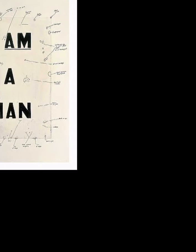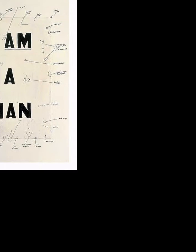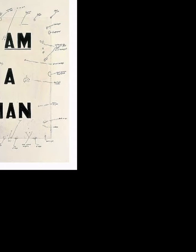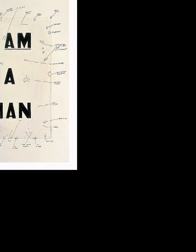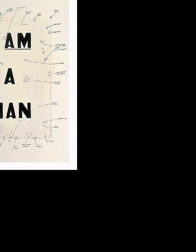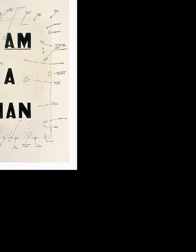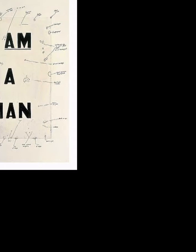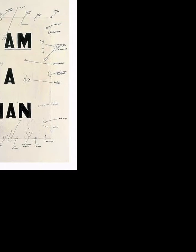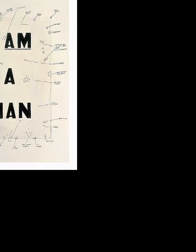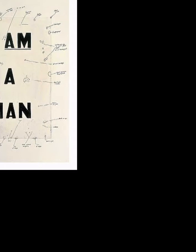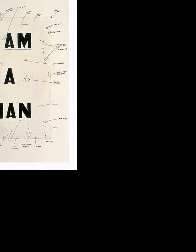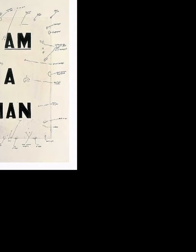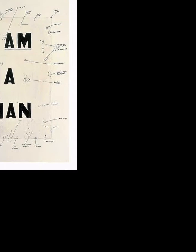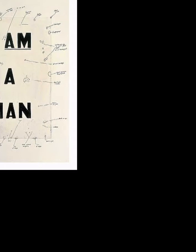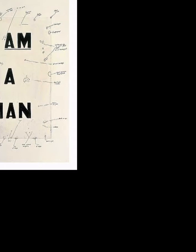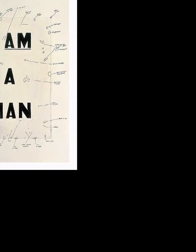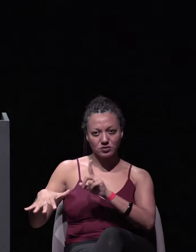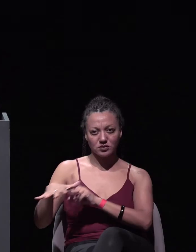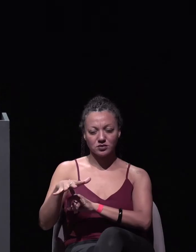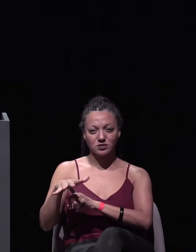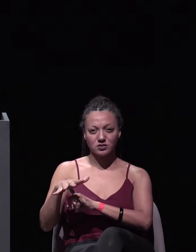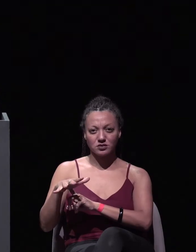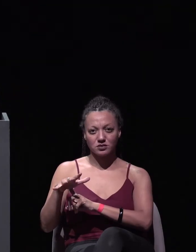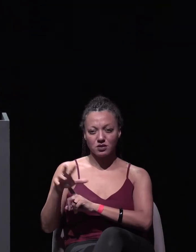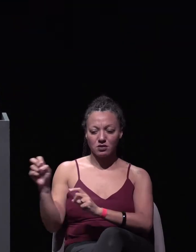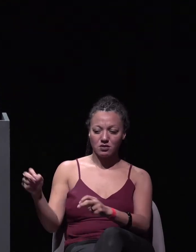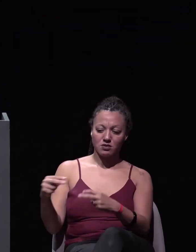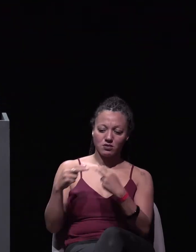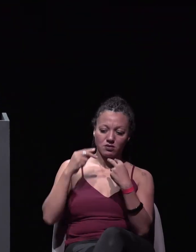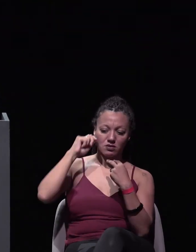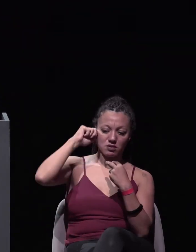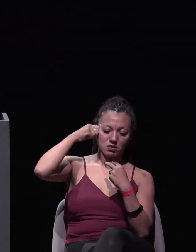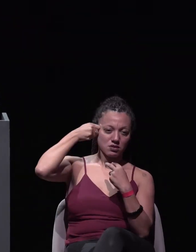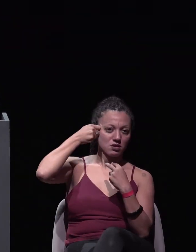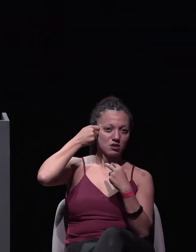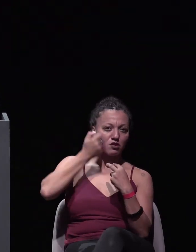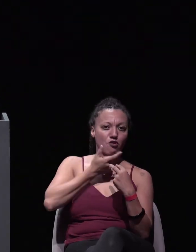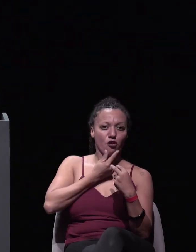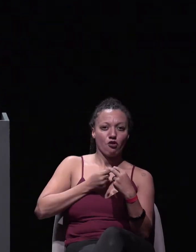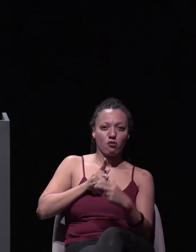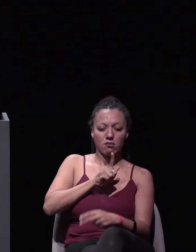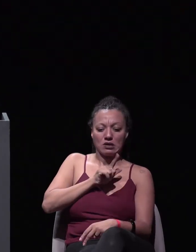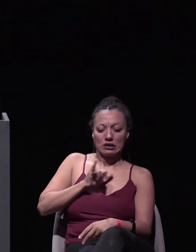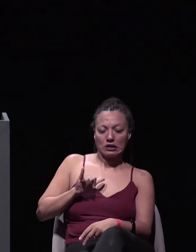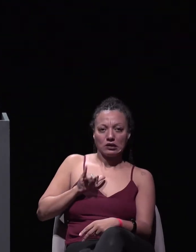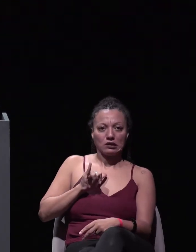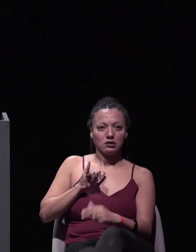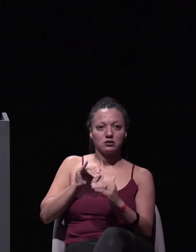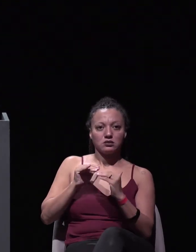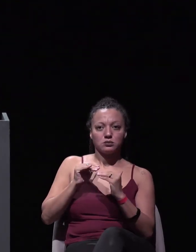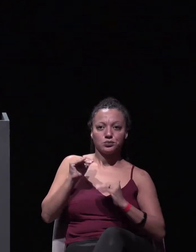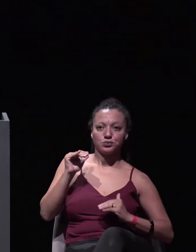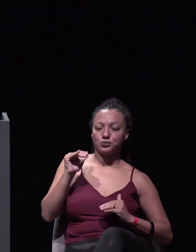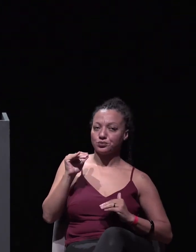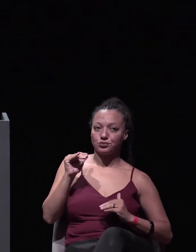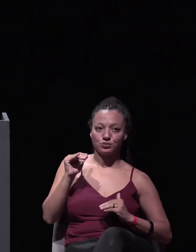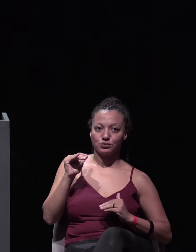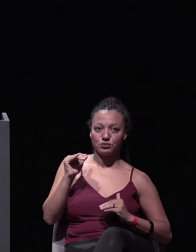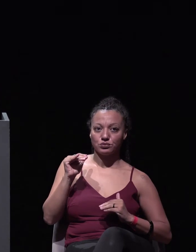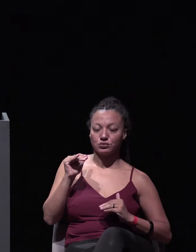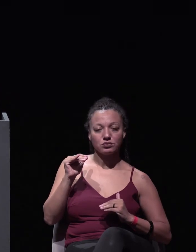mundo reduza essa identidade negra, masculina, ou gay, né? Como é o caso